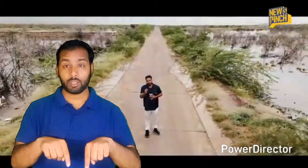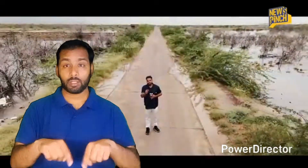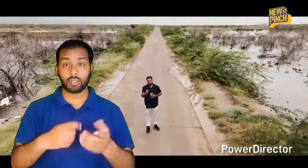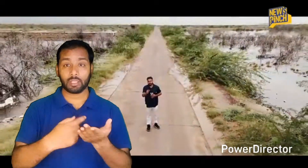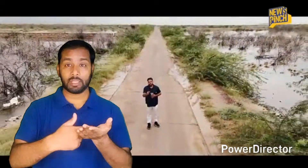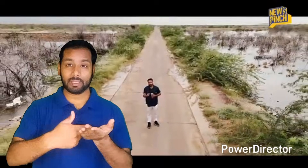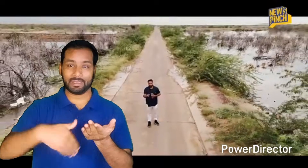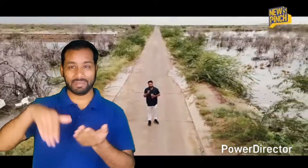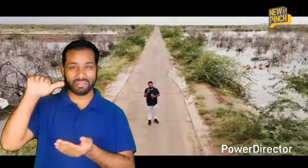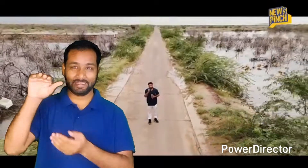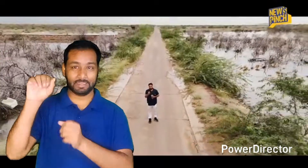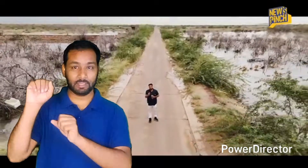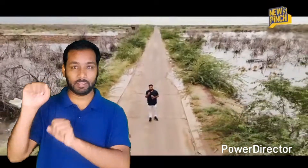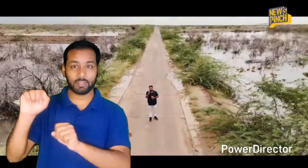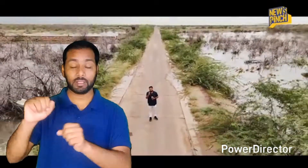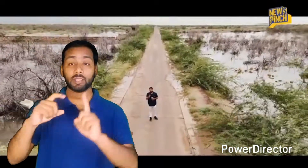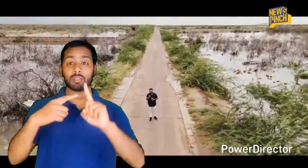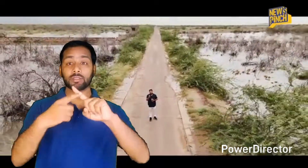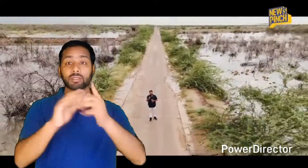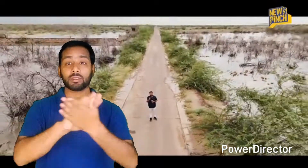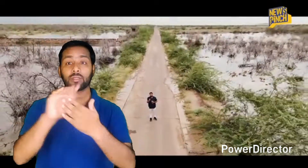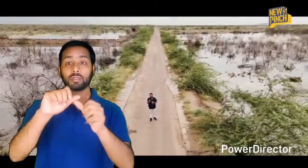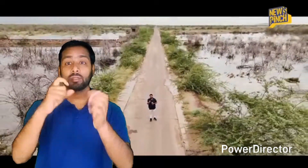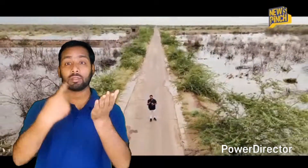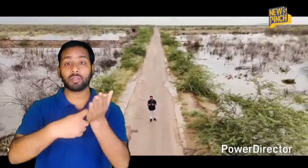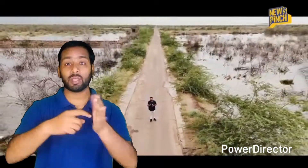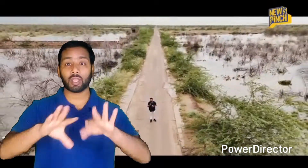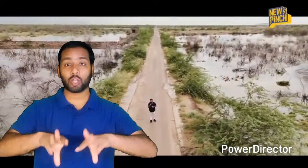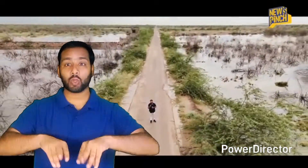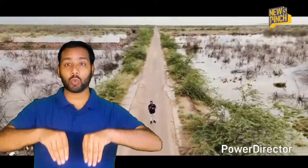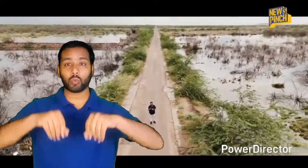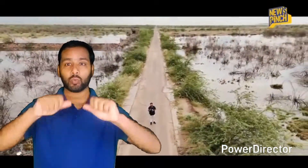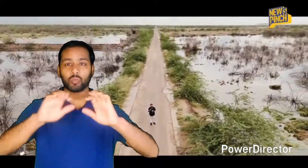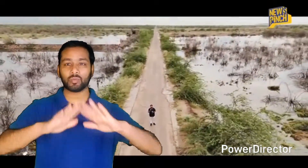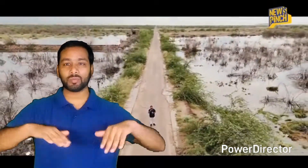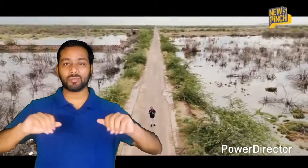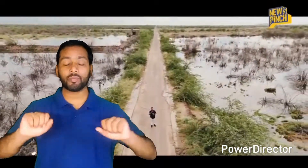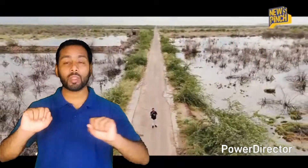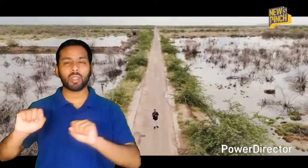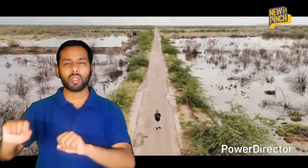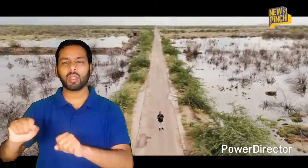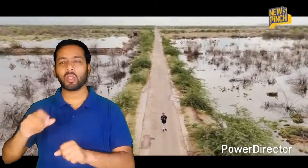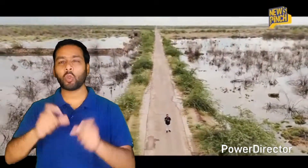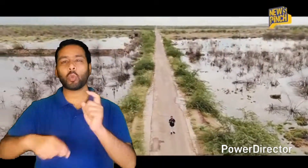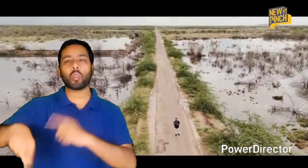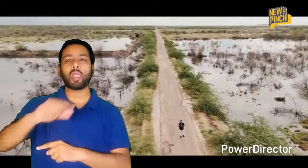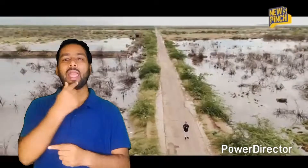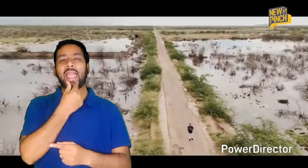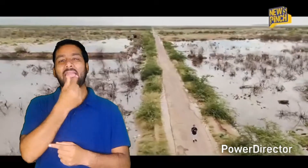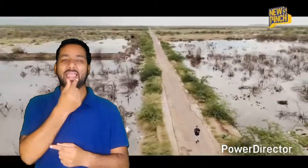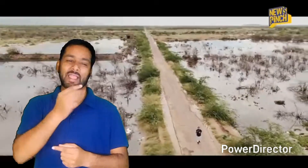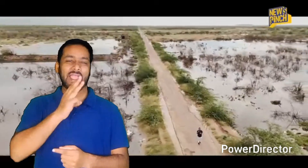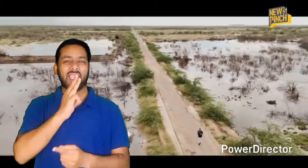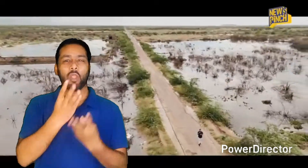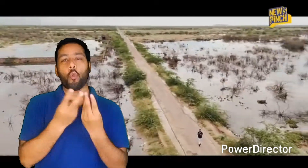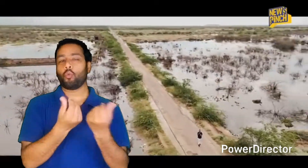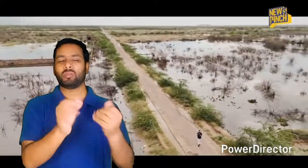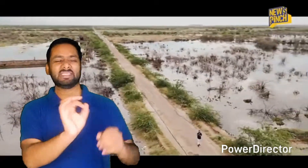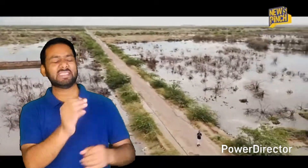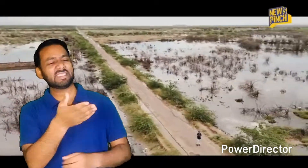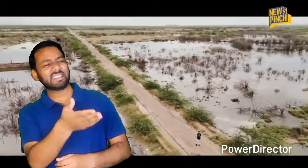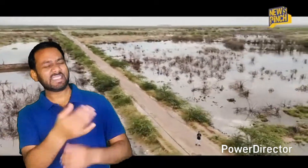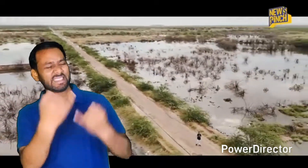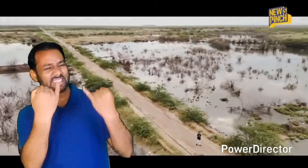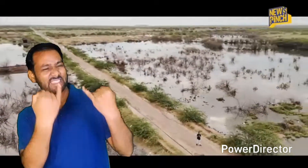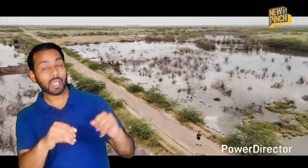ये राजस्थान है, ये थार का रेगिस्तान है, जिसके लिए लोग मजाक उड़ाते हैं कि यहाँ पानी नहीं है। सच बात